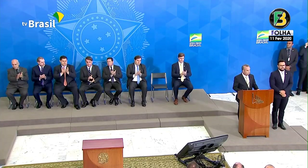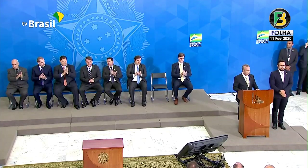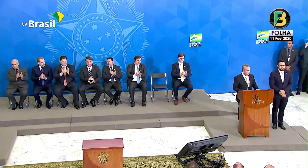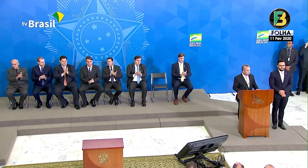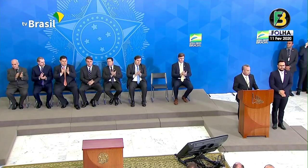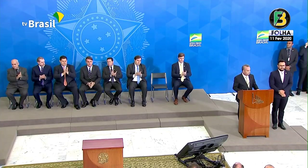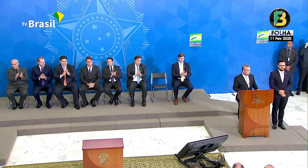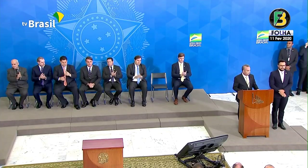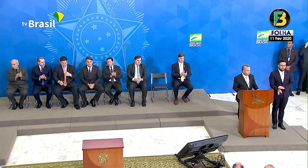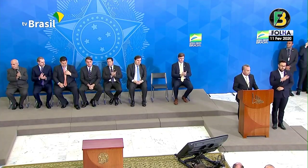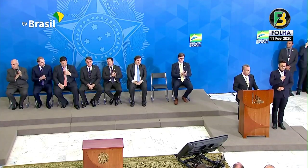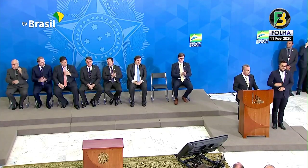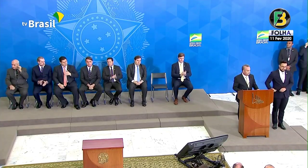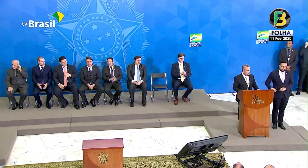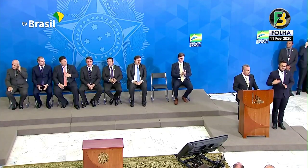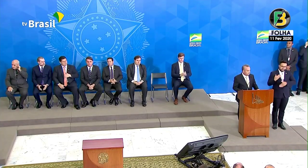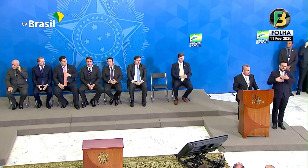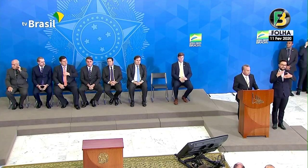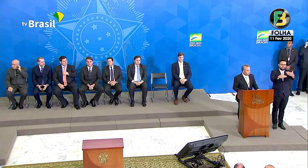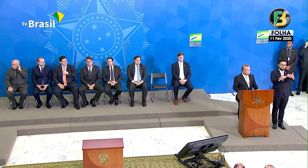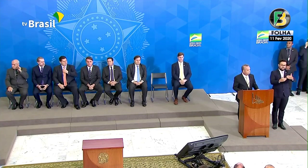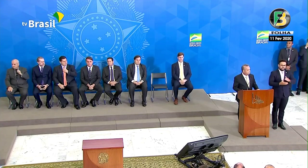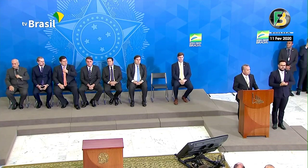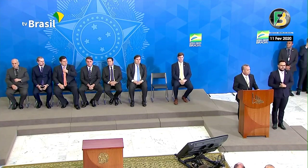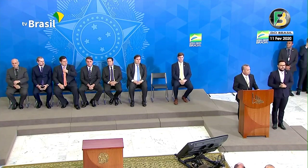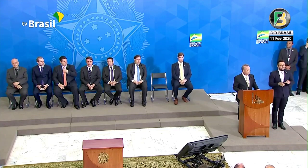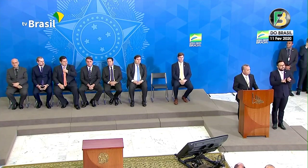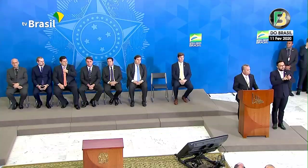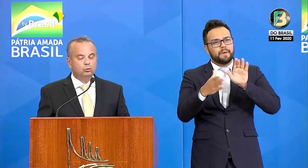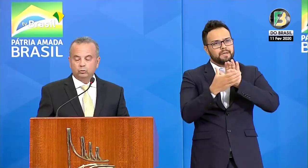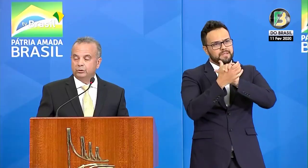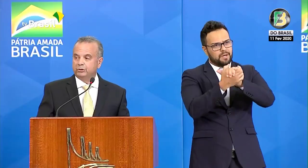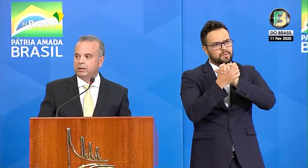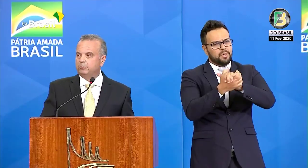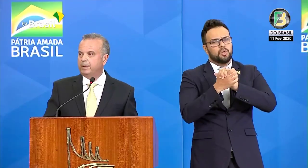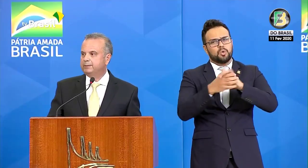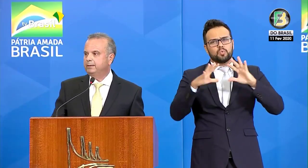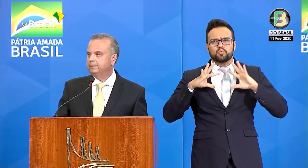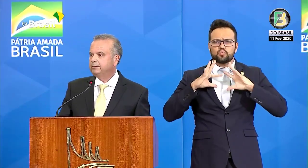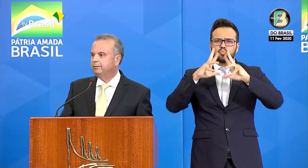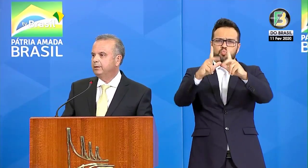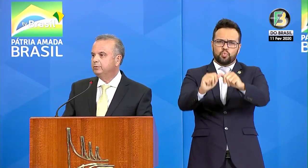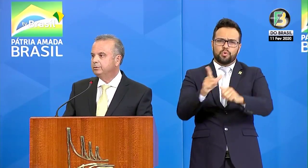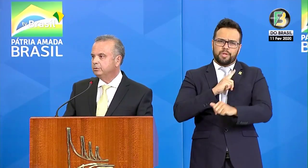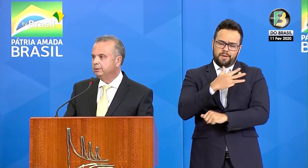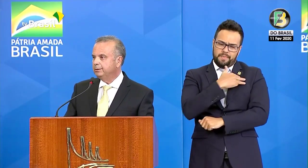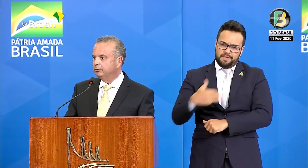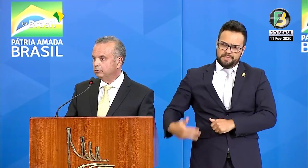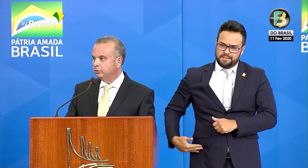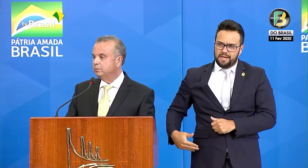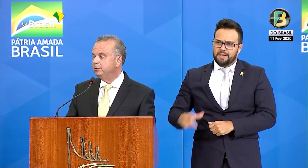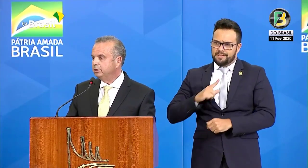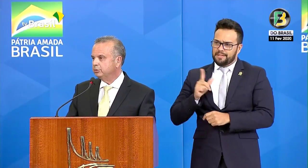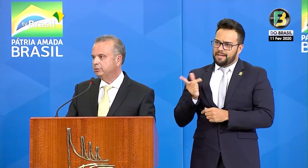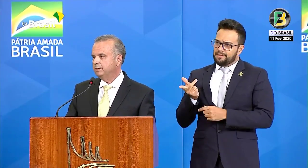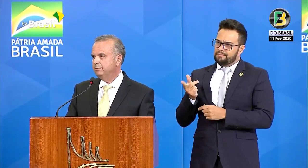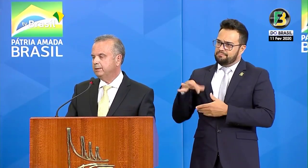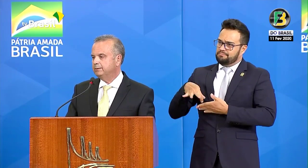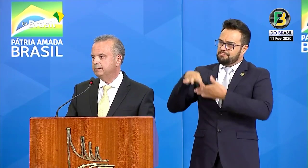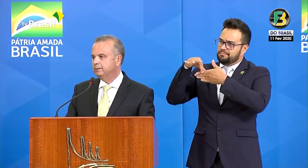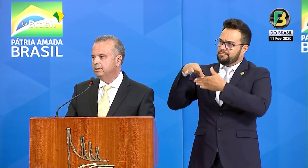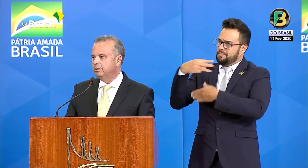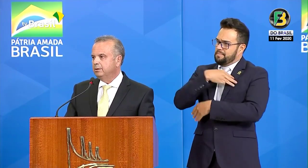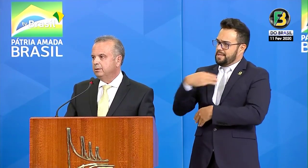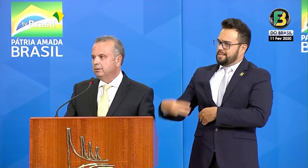Ministério do Desenvolvimento. Quero saudar aqui todo o judiciário presente, através dos seus líderes, dos seus ministros